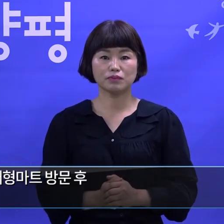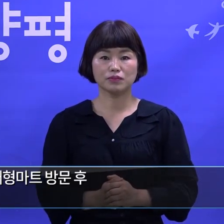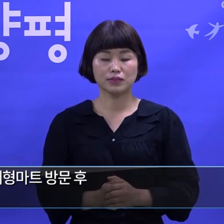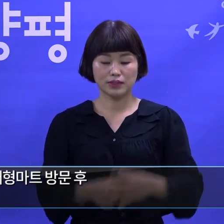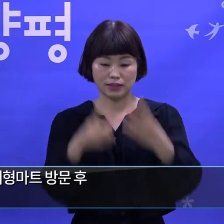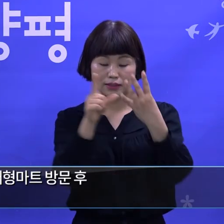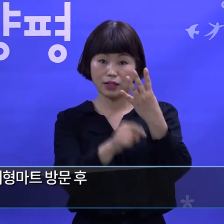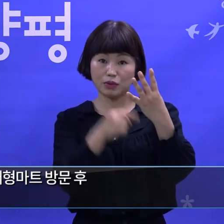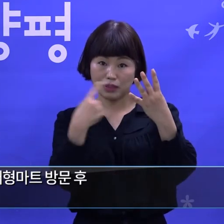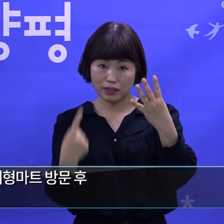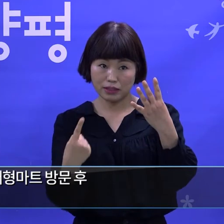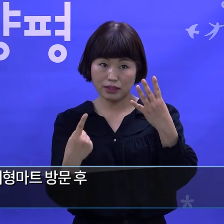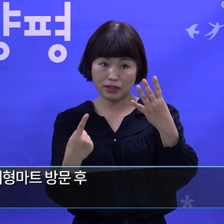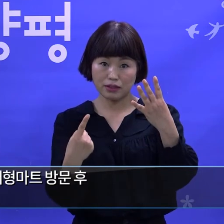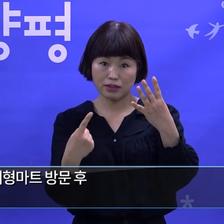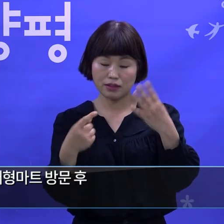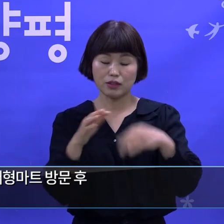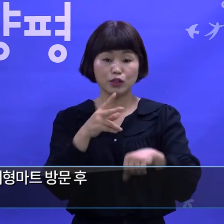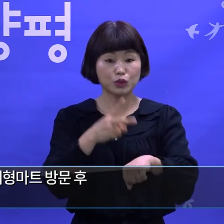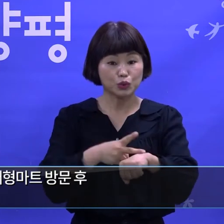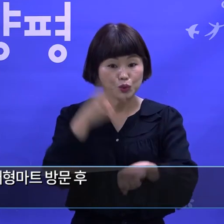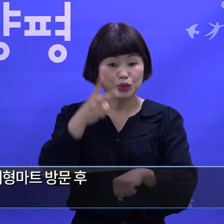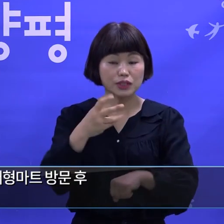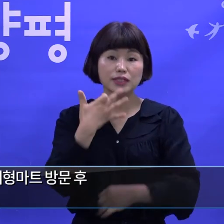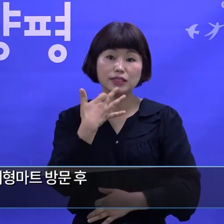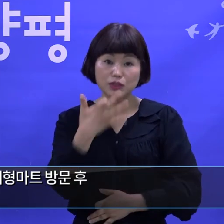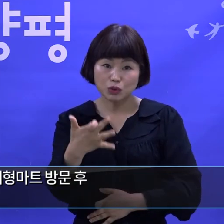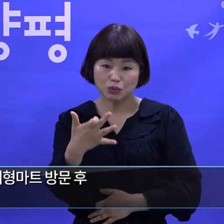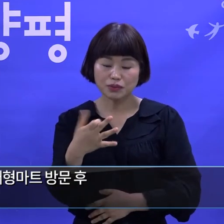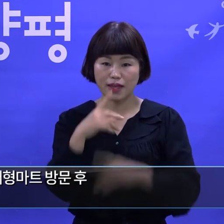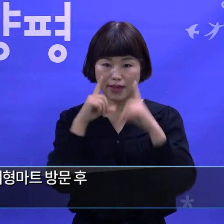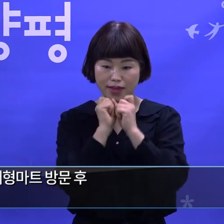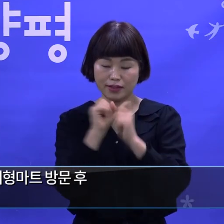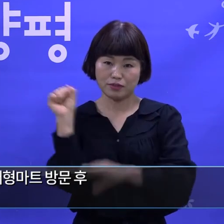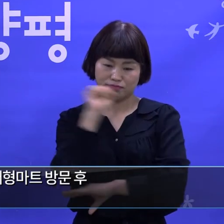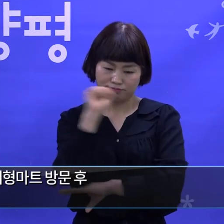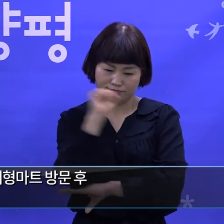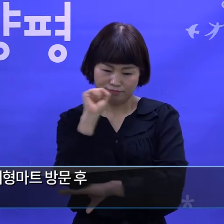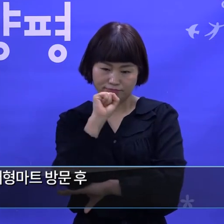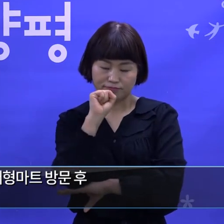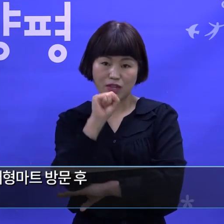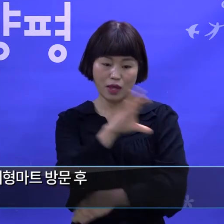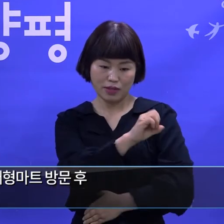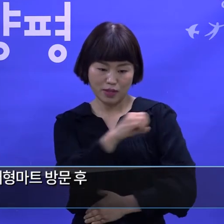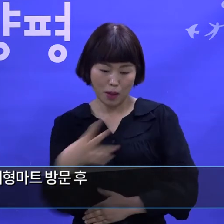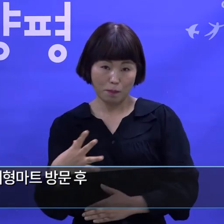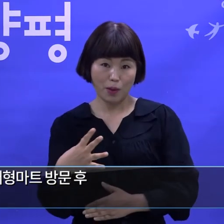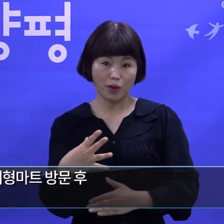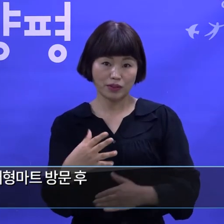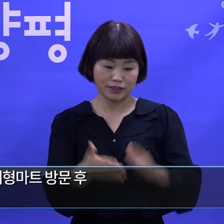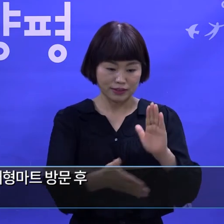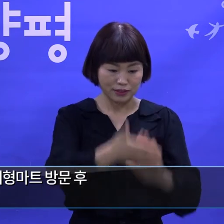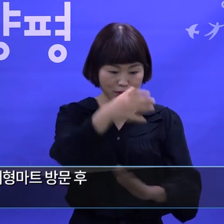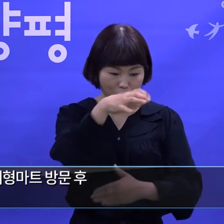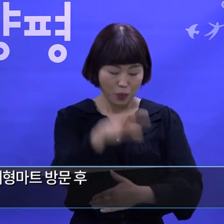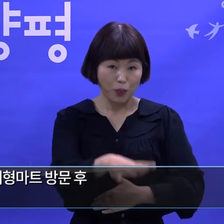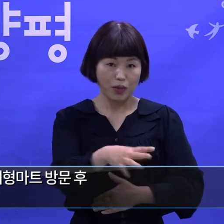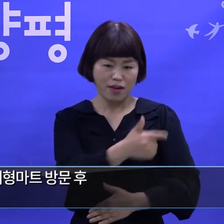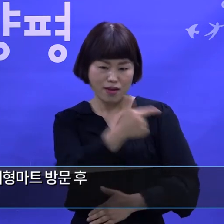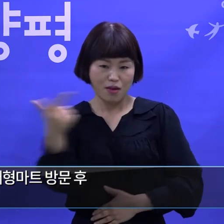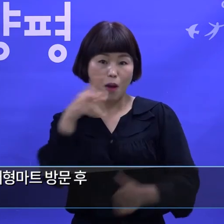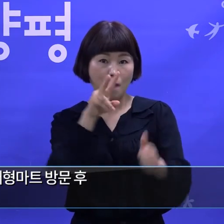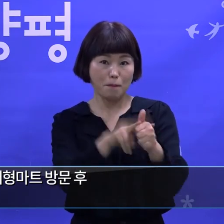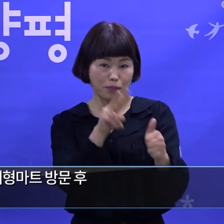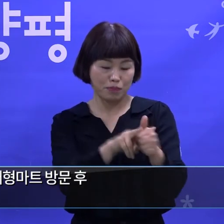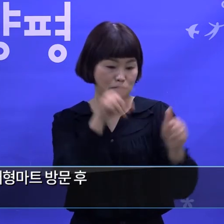4월 1일 14시 19분 자차를 이용해 양평읍 대형마트를 방문 후